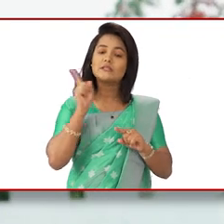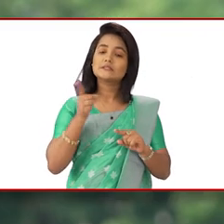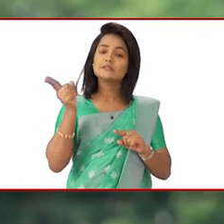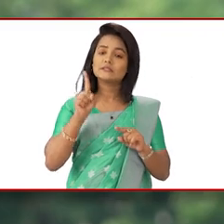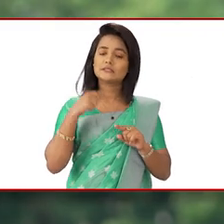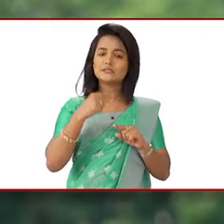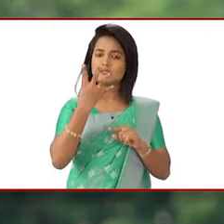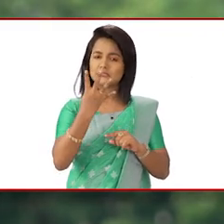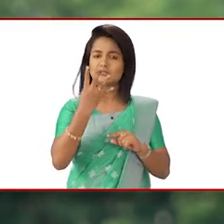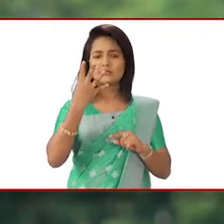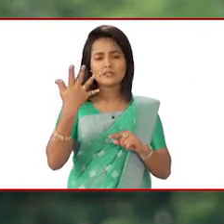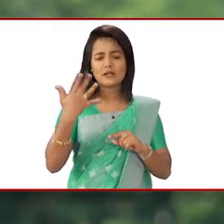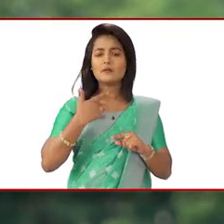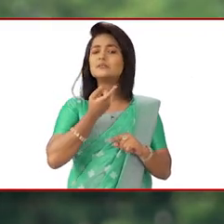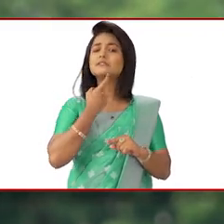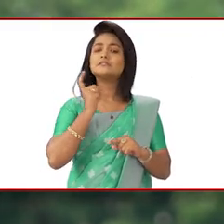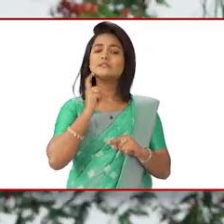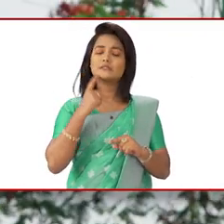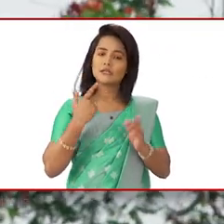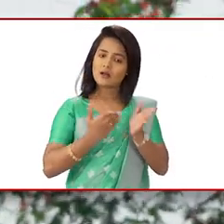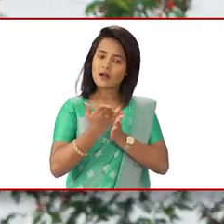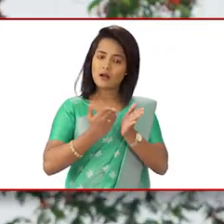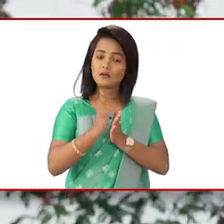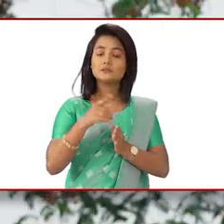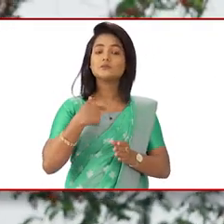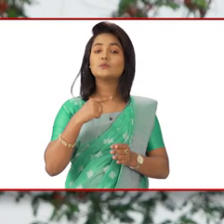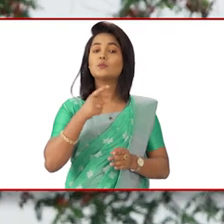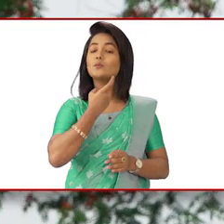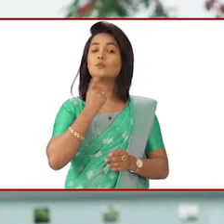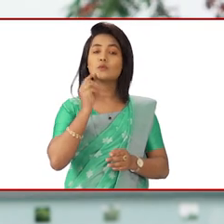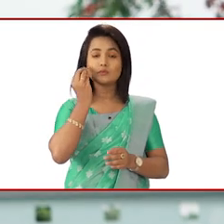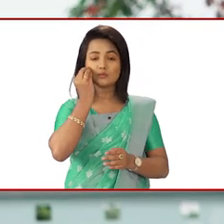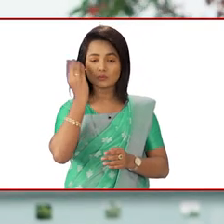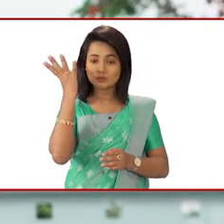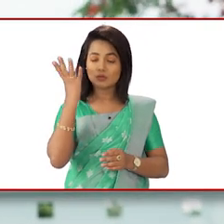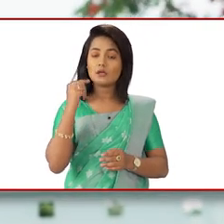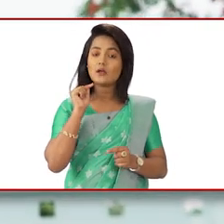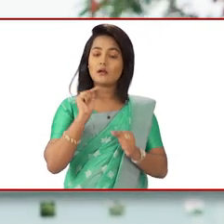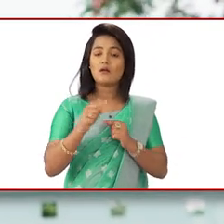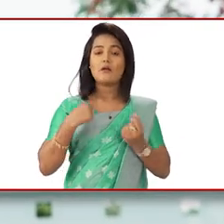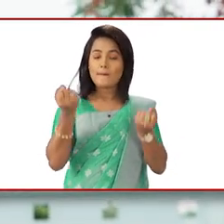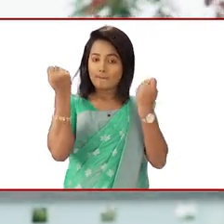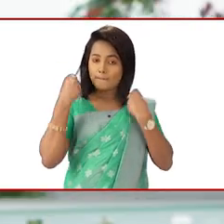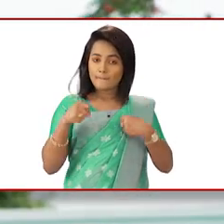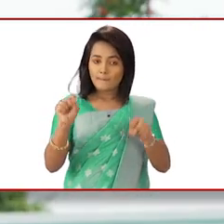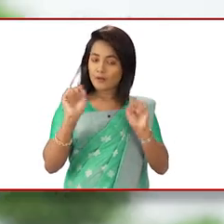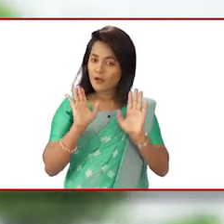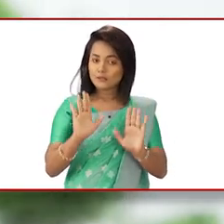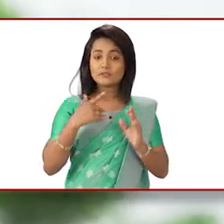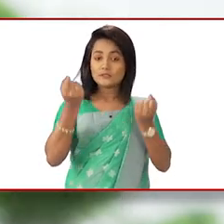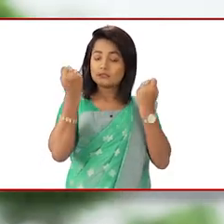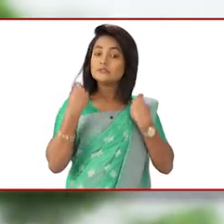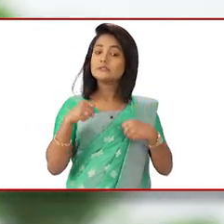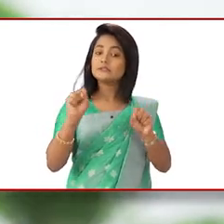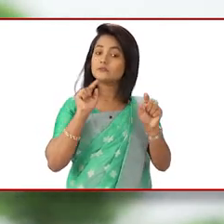প্রতিনিয়ত আপনার ড্রেস থেকে 5 ঘন্টা ট্রেনিং করি। প্রথমে ট্রেনিং এর শুরুতে ওয়ার্মআপ থাকে, প্রথমেই আপনার ড্রেসটা